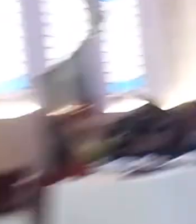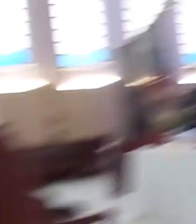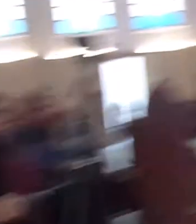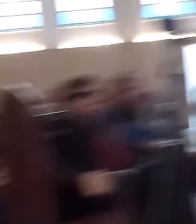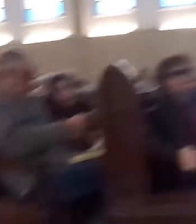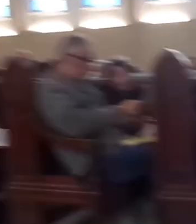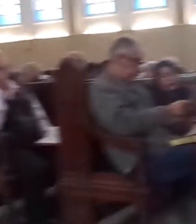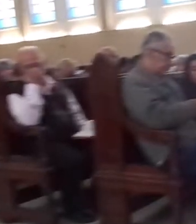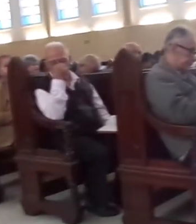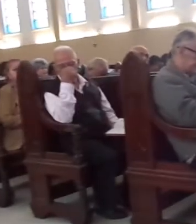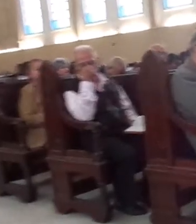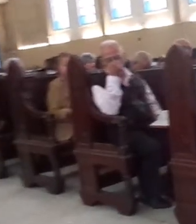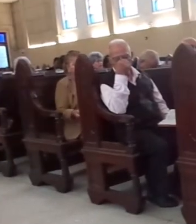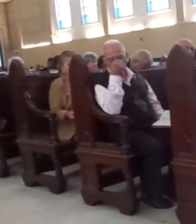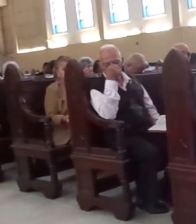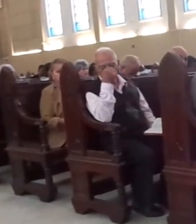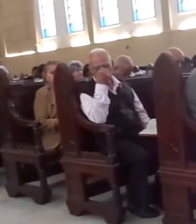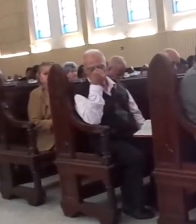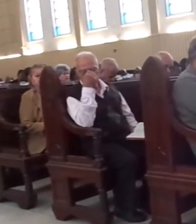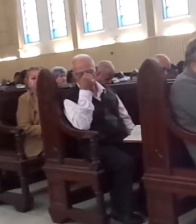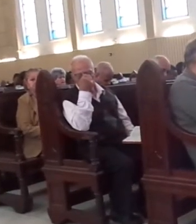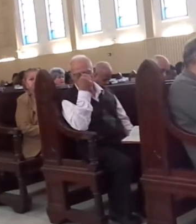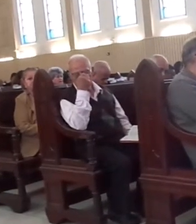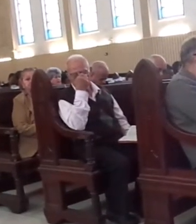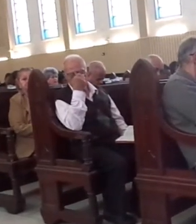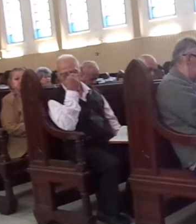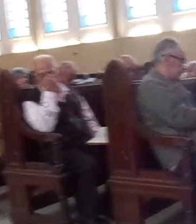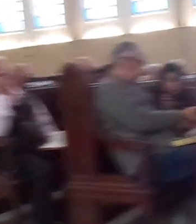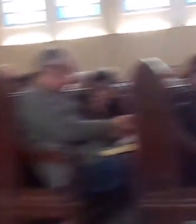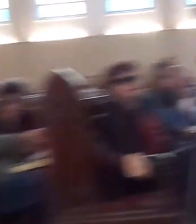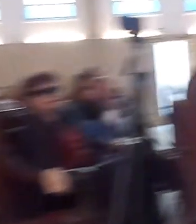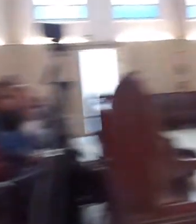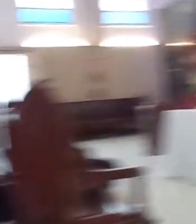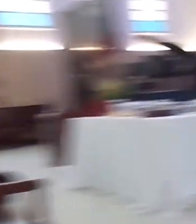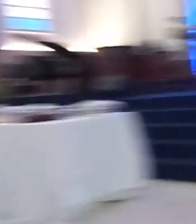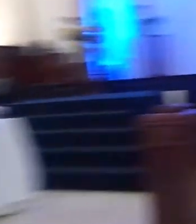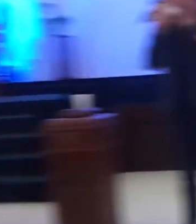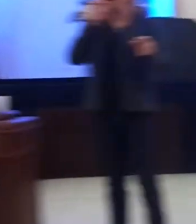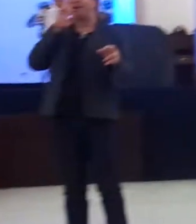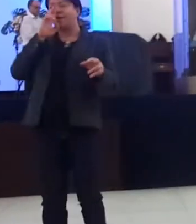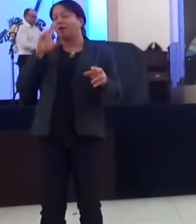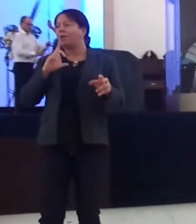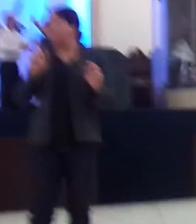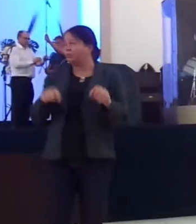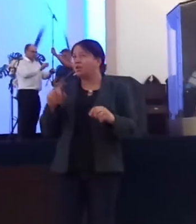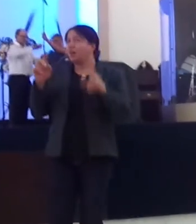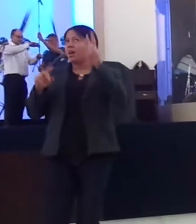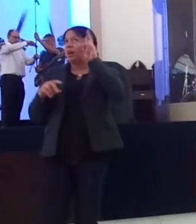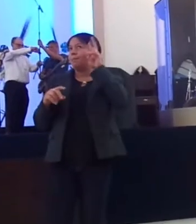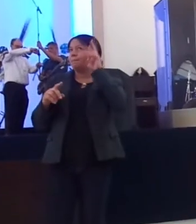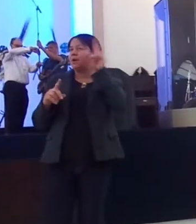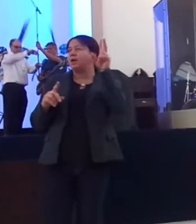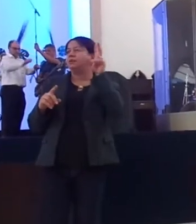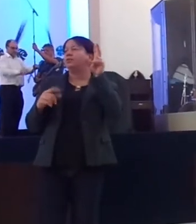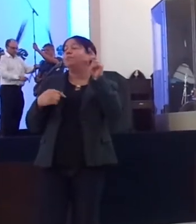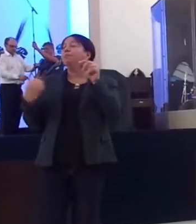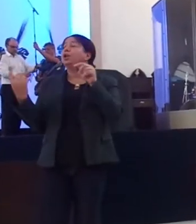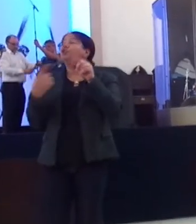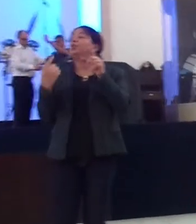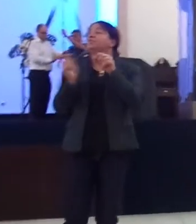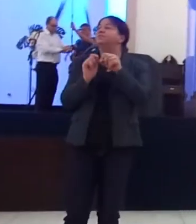para gerar frutos e para que nós possamos, assim como Raabe, poder ser lembrados, né, pelo nosso